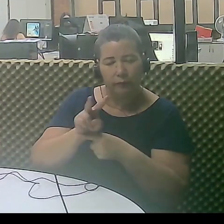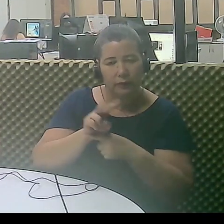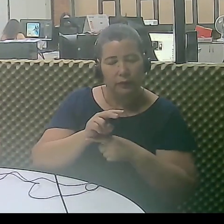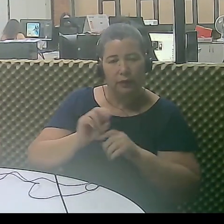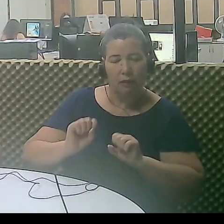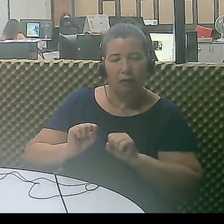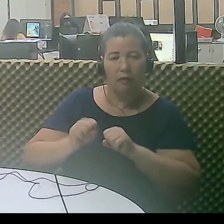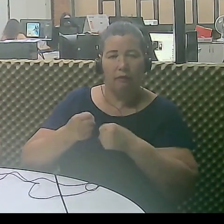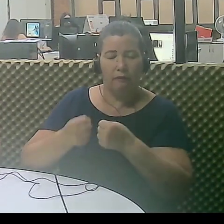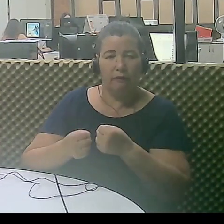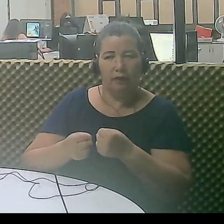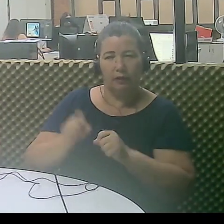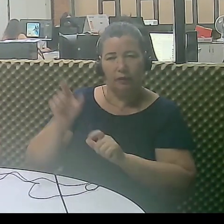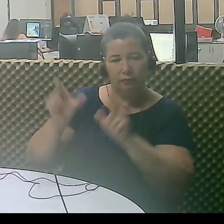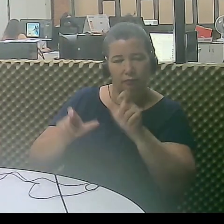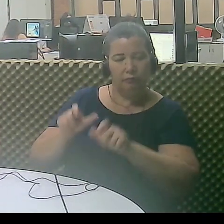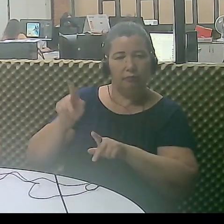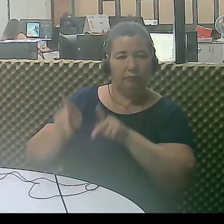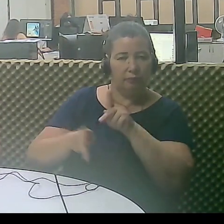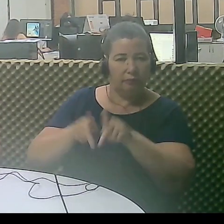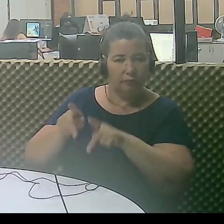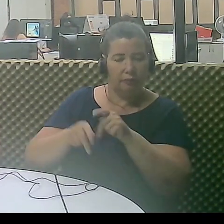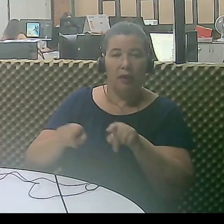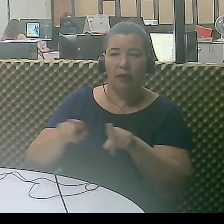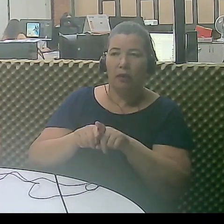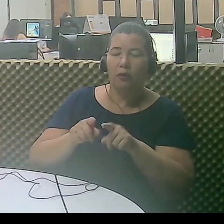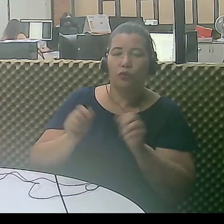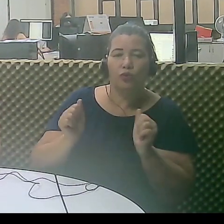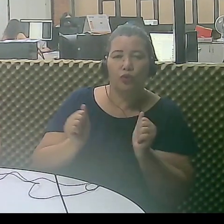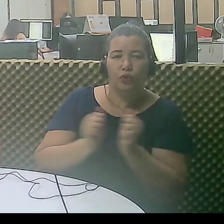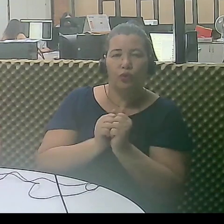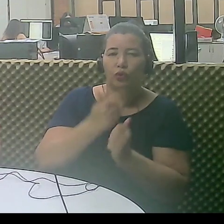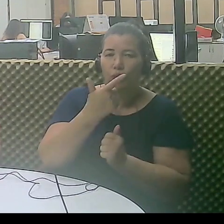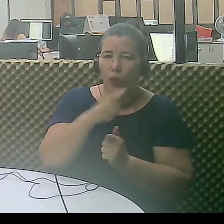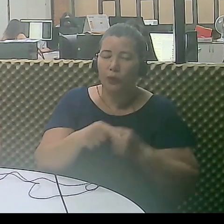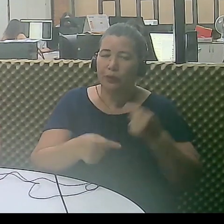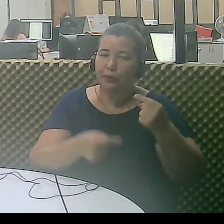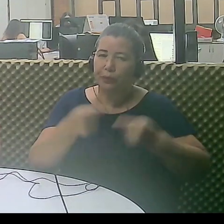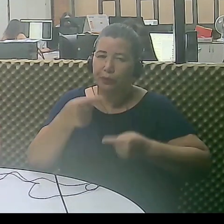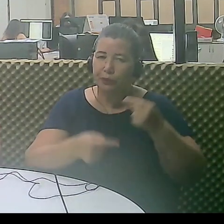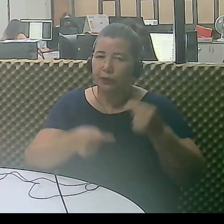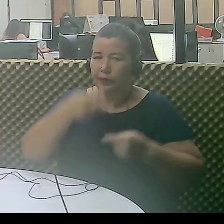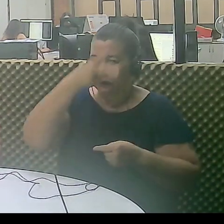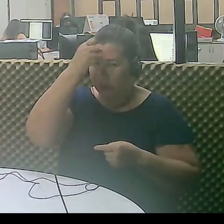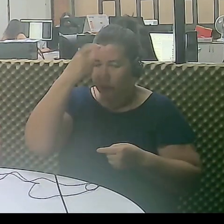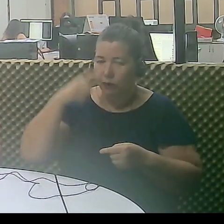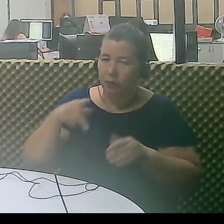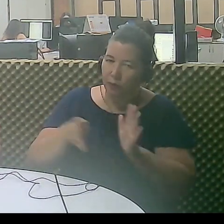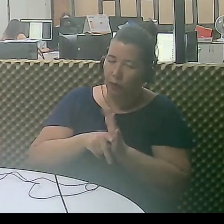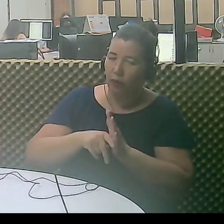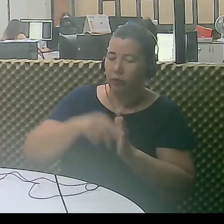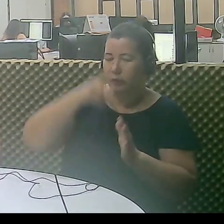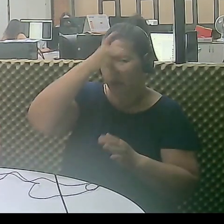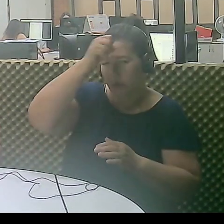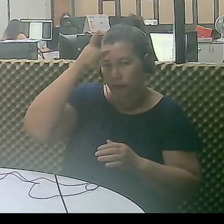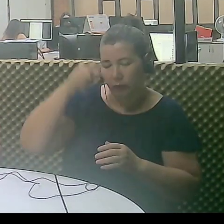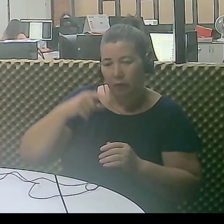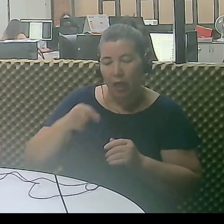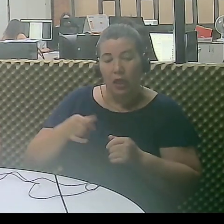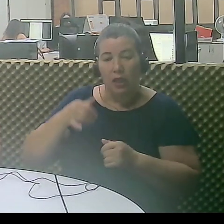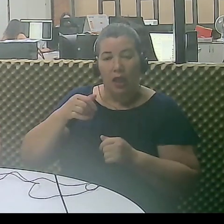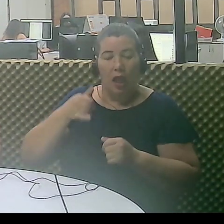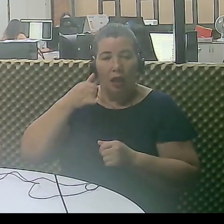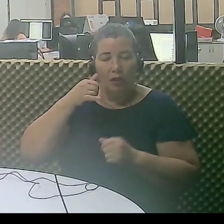Civil. A ação se junta a outras políticas públicas adotadas pela gestão municipal para mitigar o impacto das